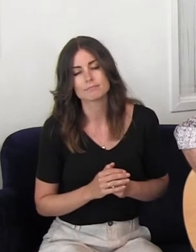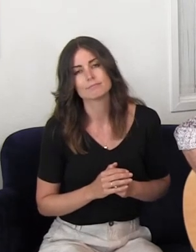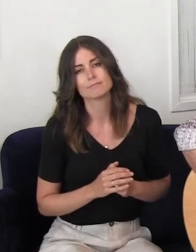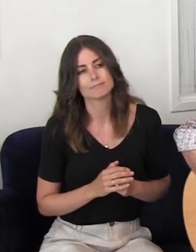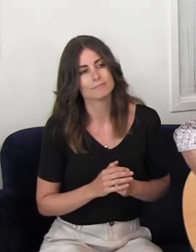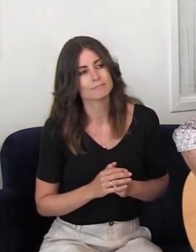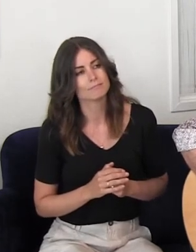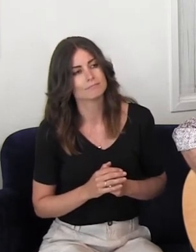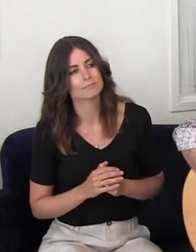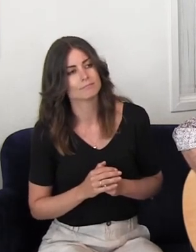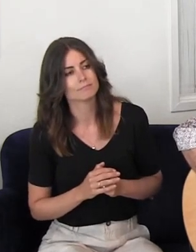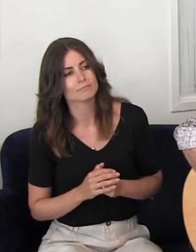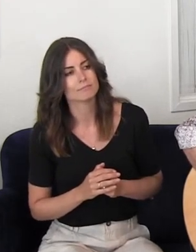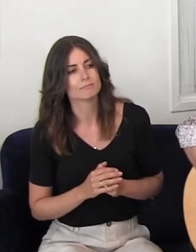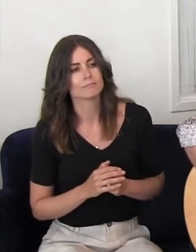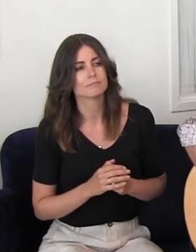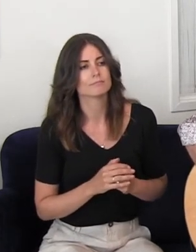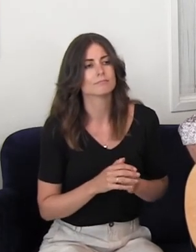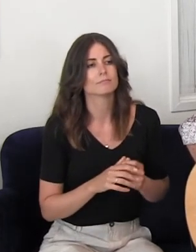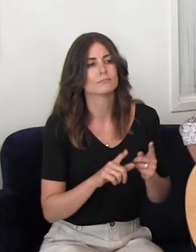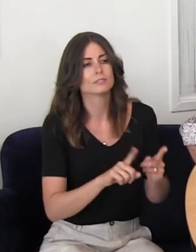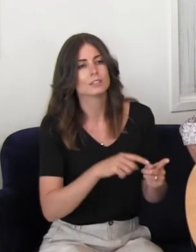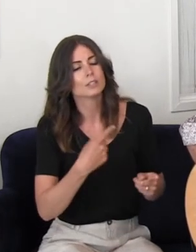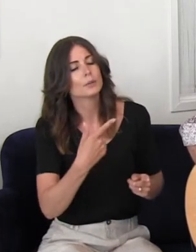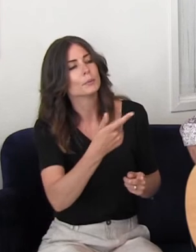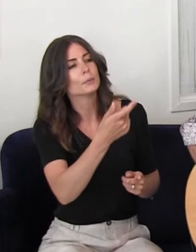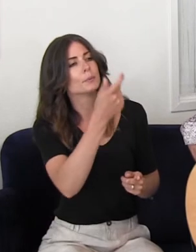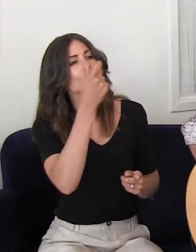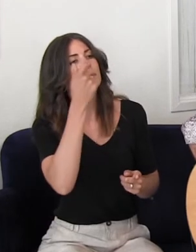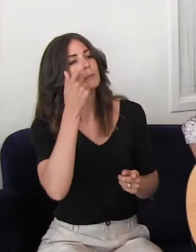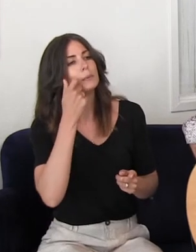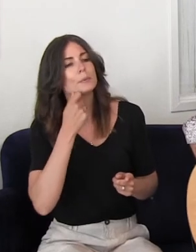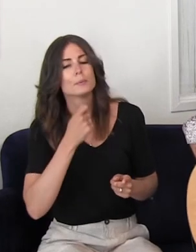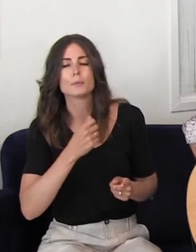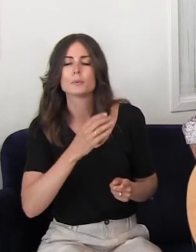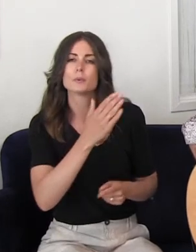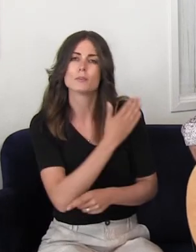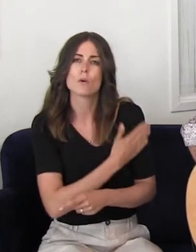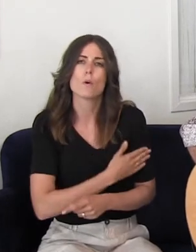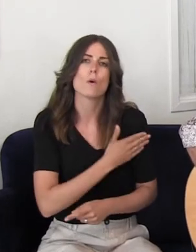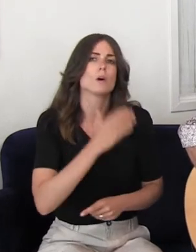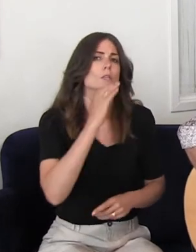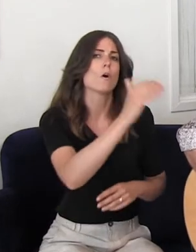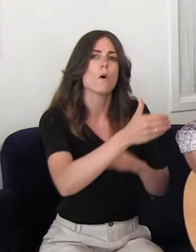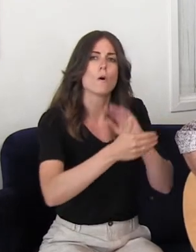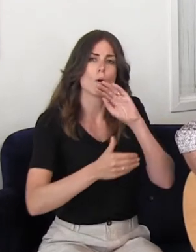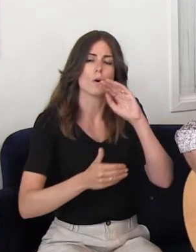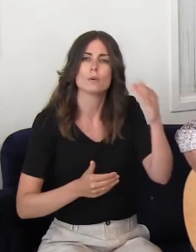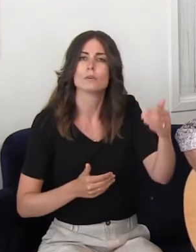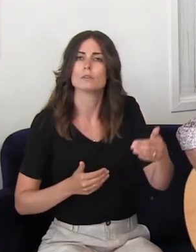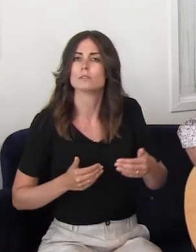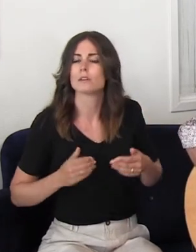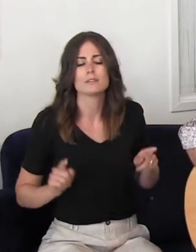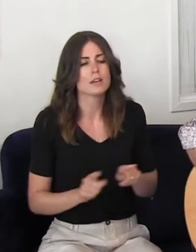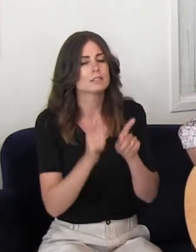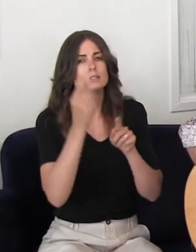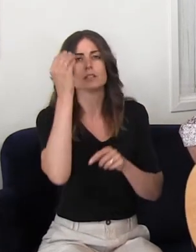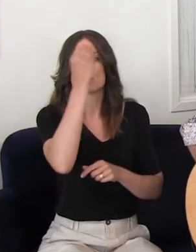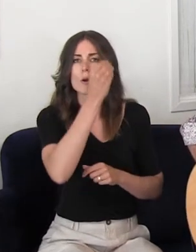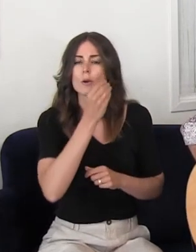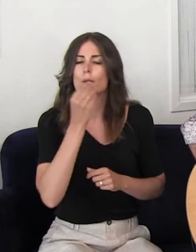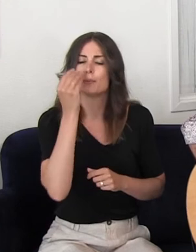Och sitt sorgsna och sårlande svar han slår. Men så svagt som det